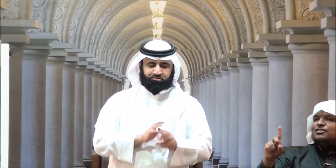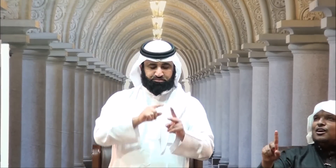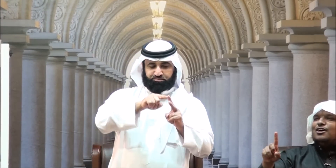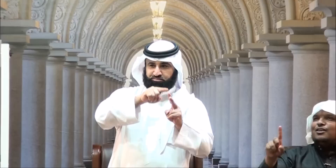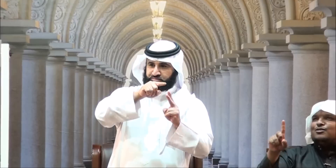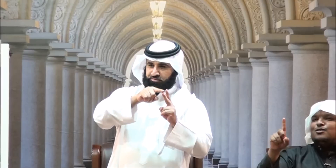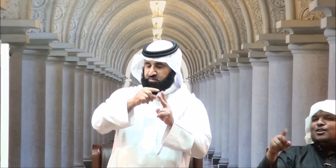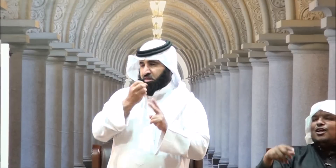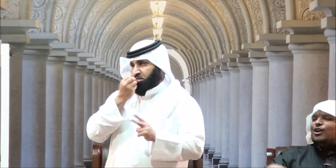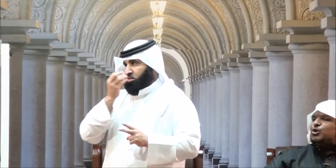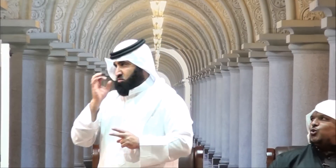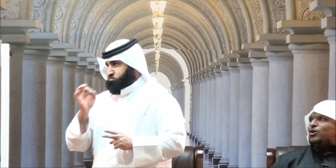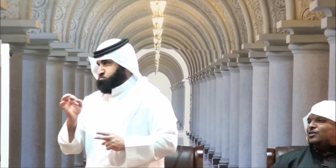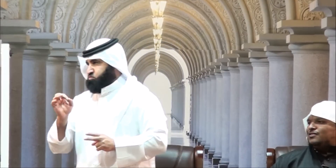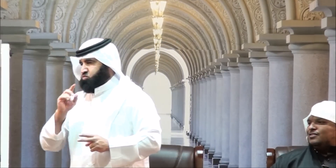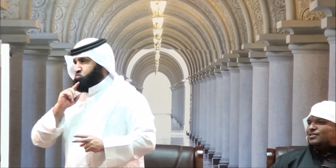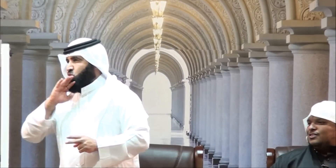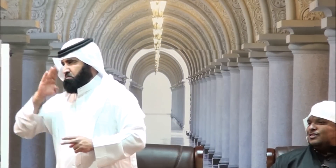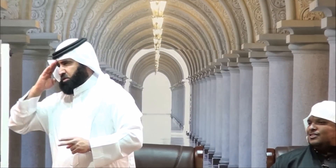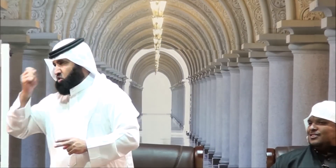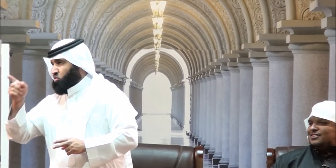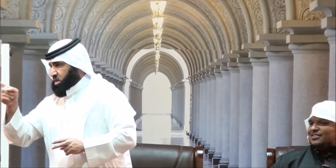قالوا أخرجنا يا رسول الله الجوع